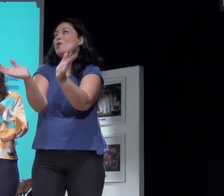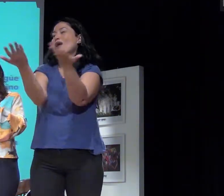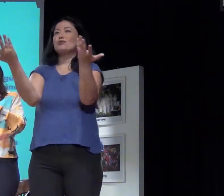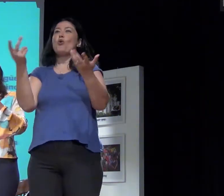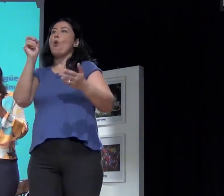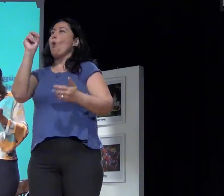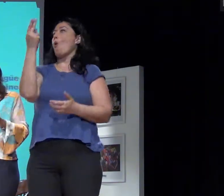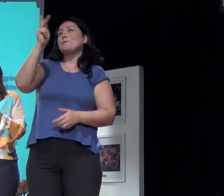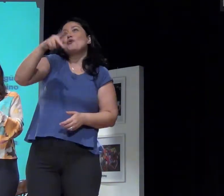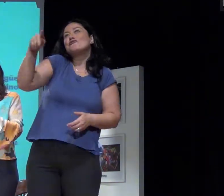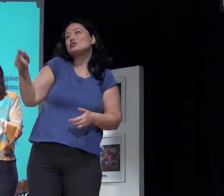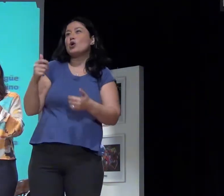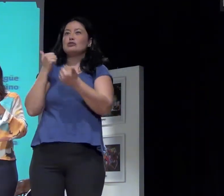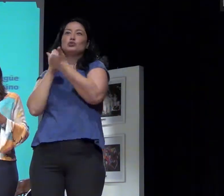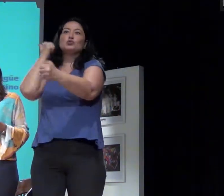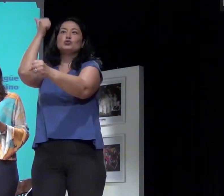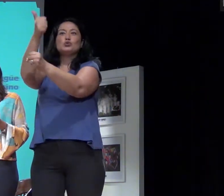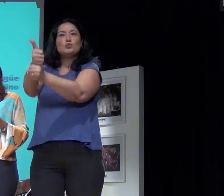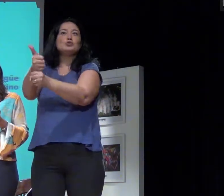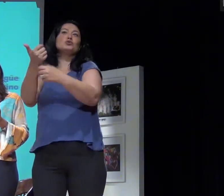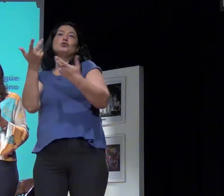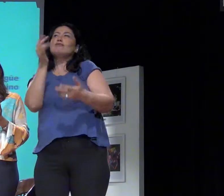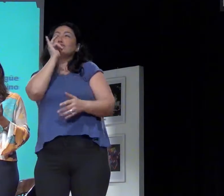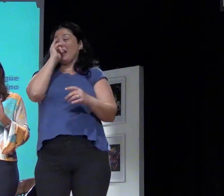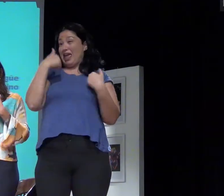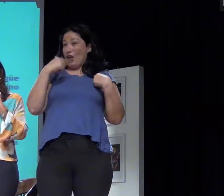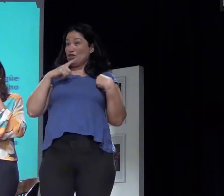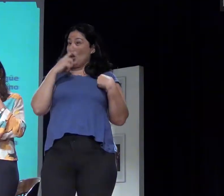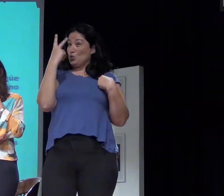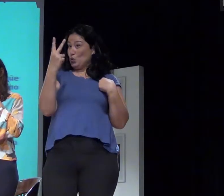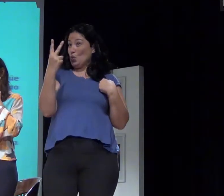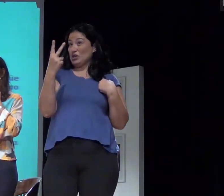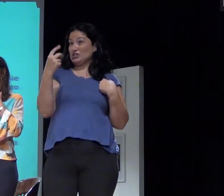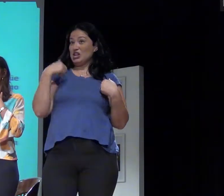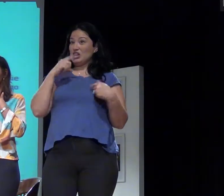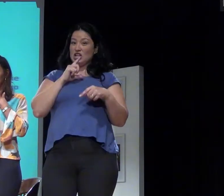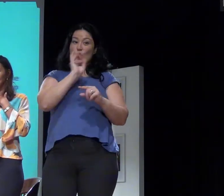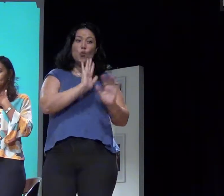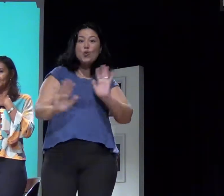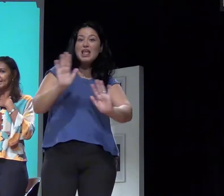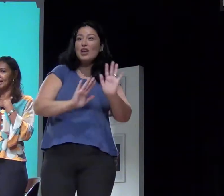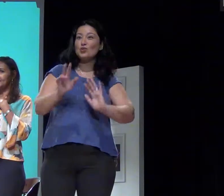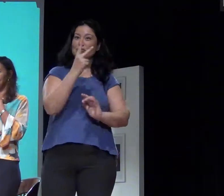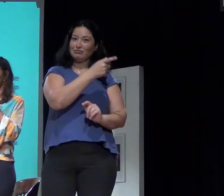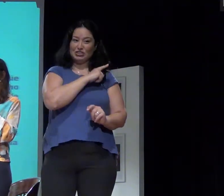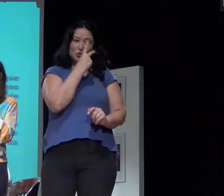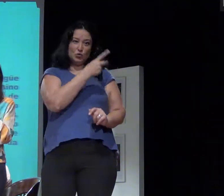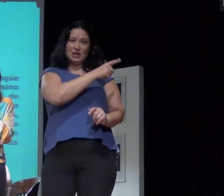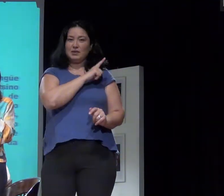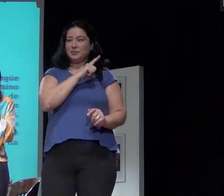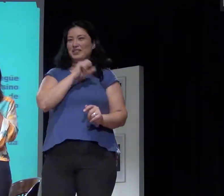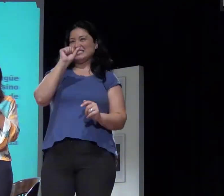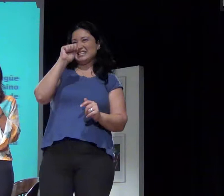como professores substitutos conosco. Por exemplo, eu tenho dois cuidadores, como eu tenho sala de EJAs,